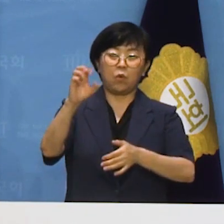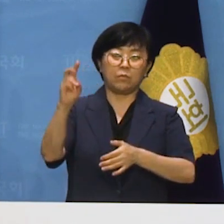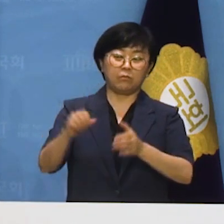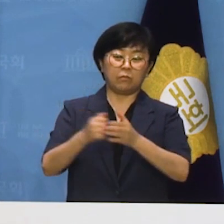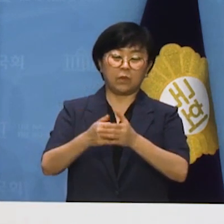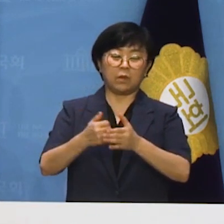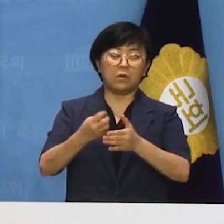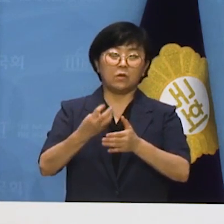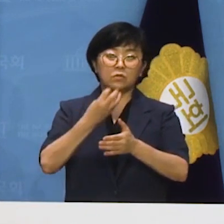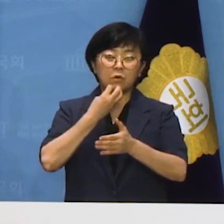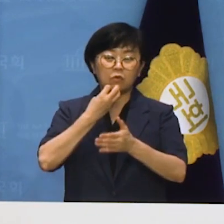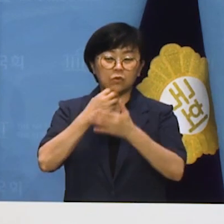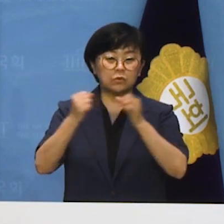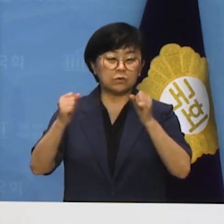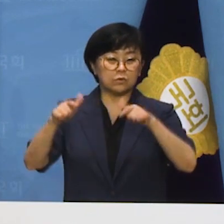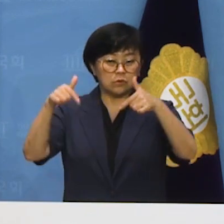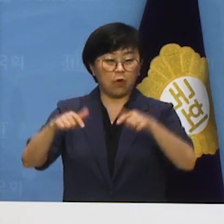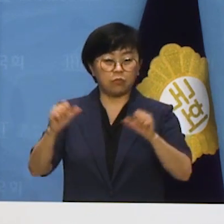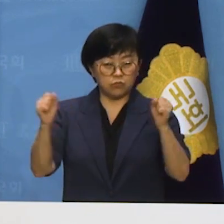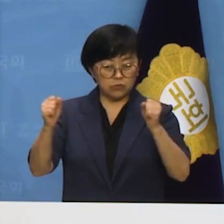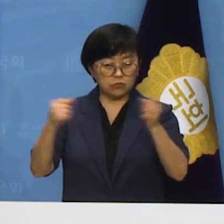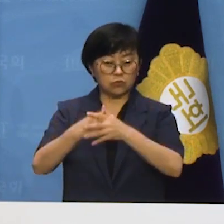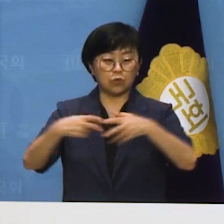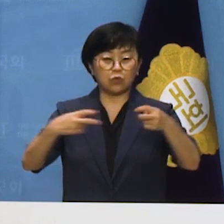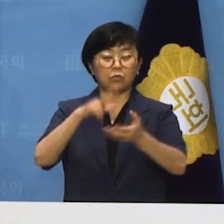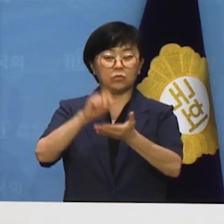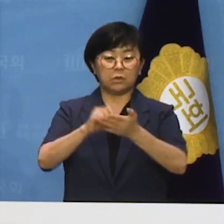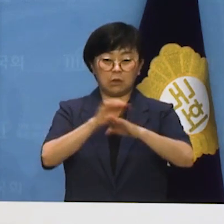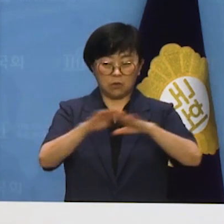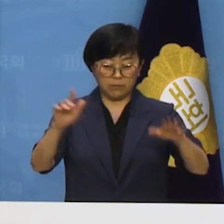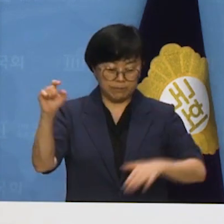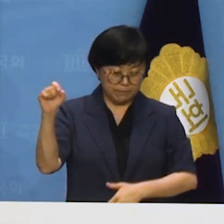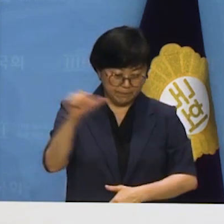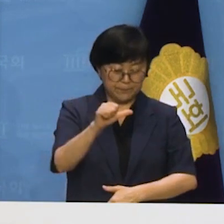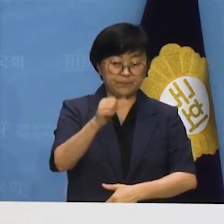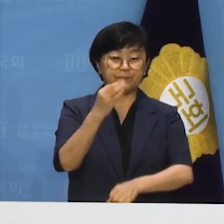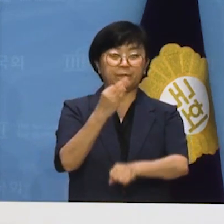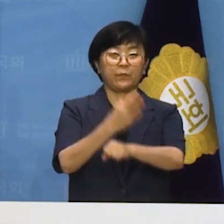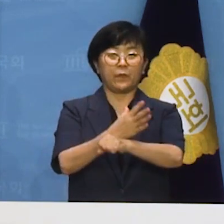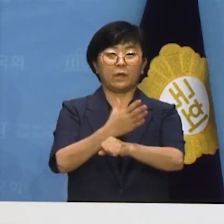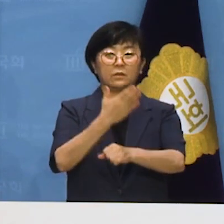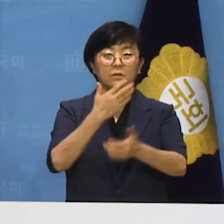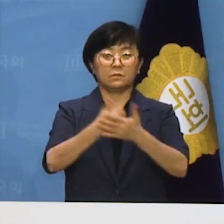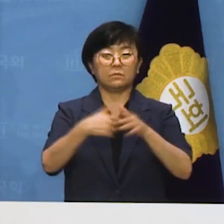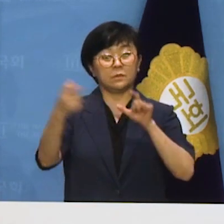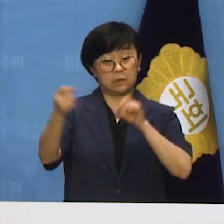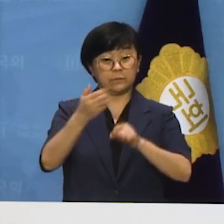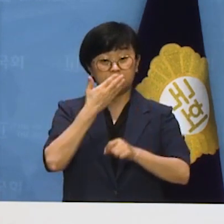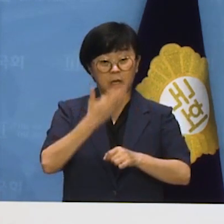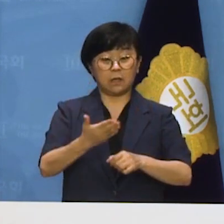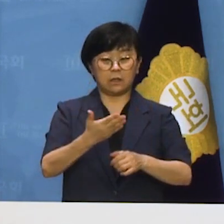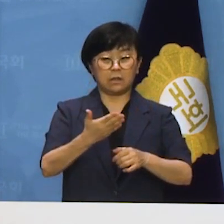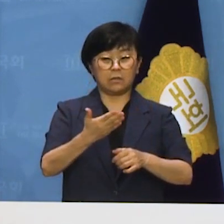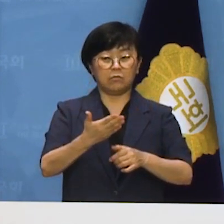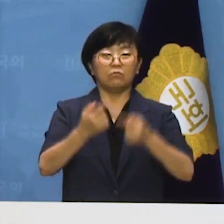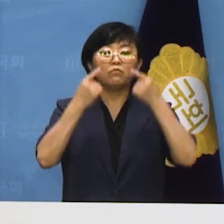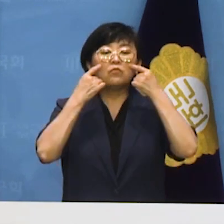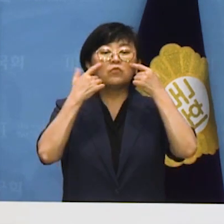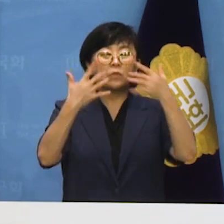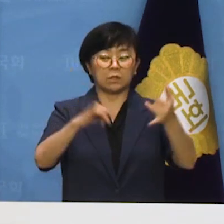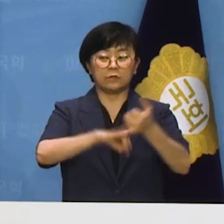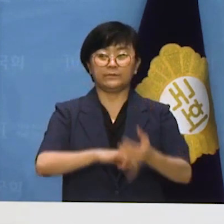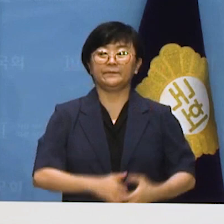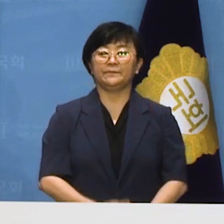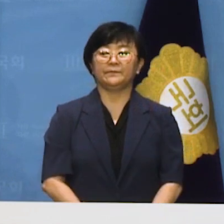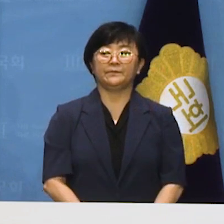등 서울 서북부지역의 교통난과 출퇴근 불편을 해소하고 도심에 빠르게 편리하게 접근할 수 있도록 하겠다라고 분명하게